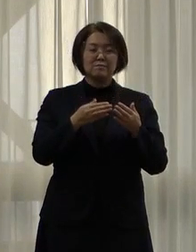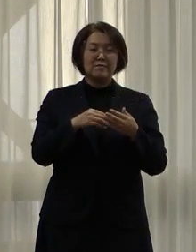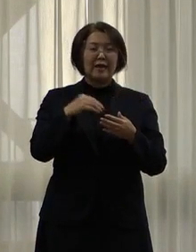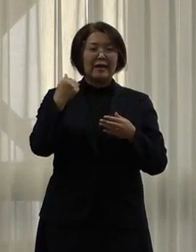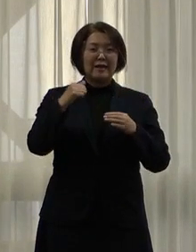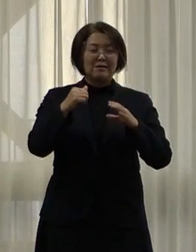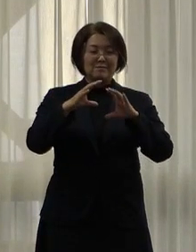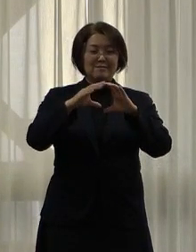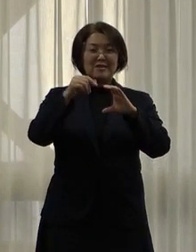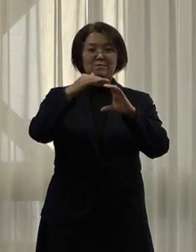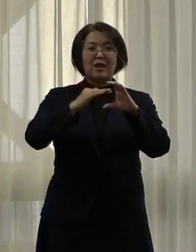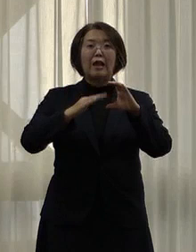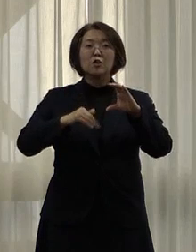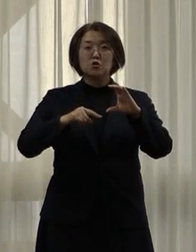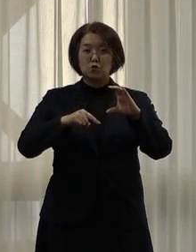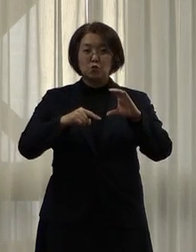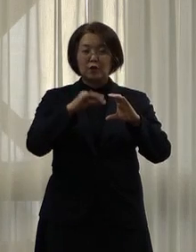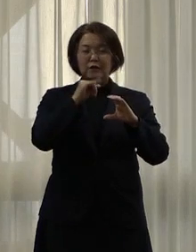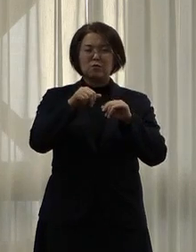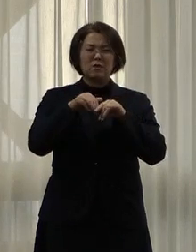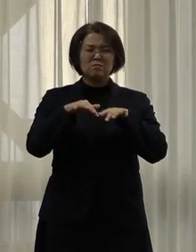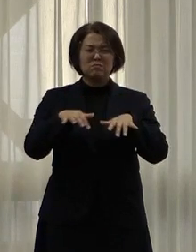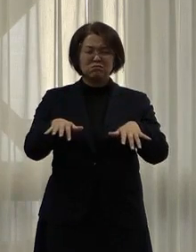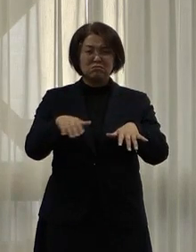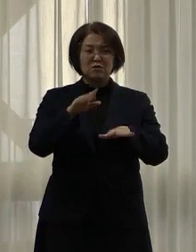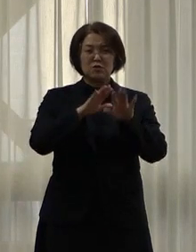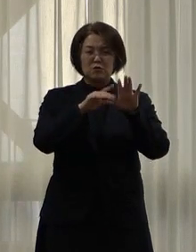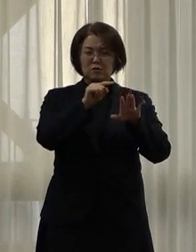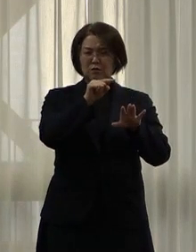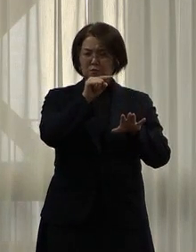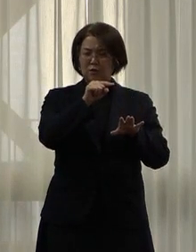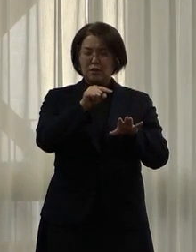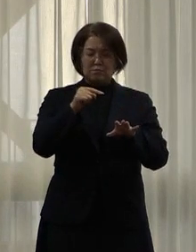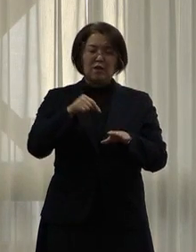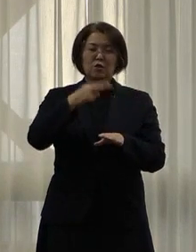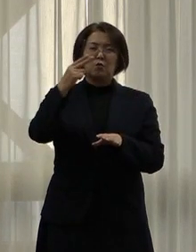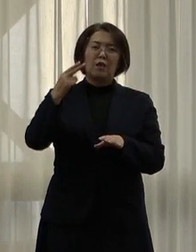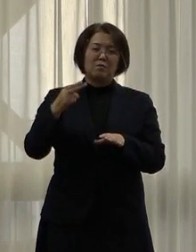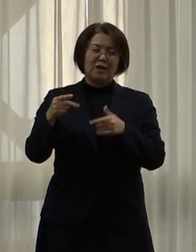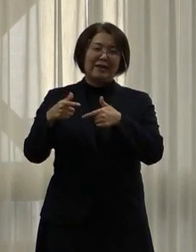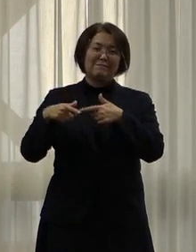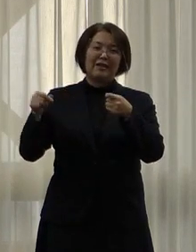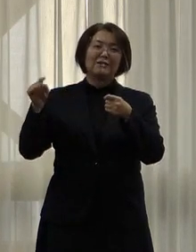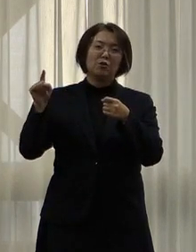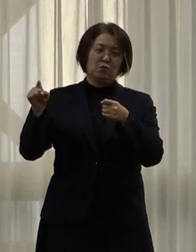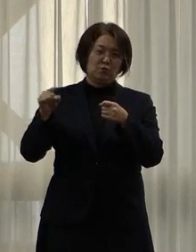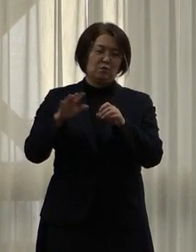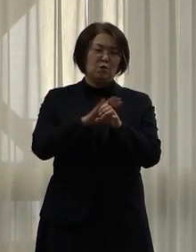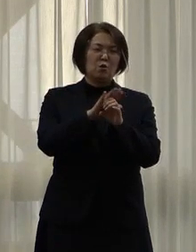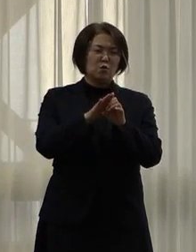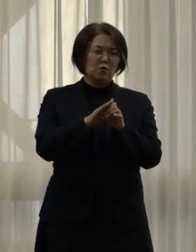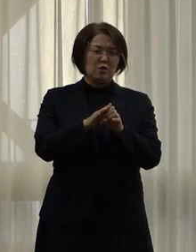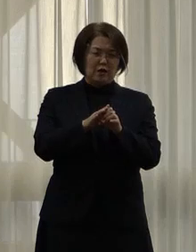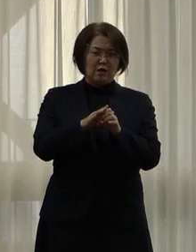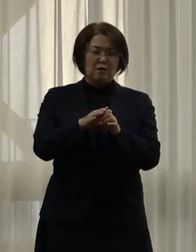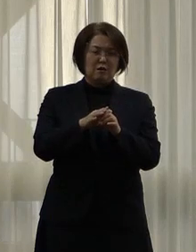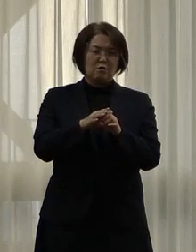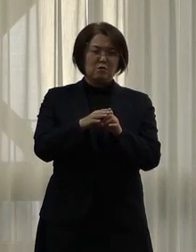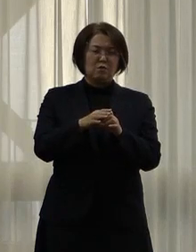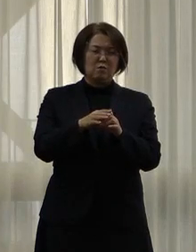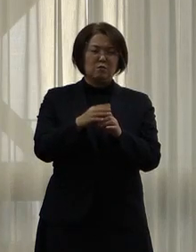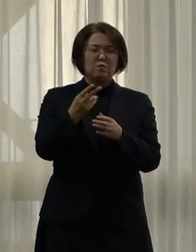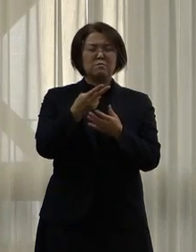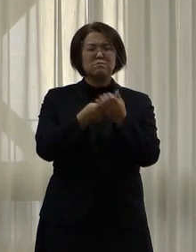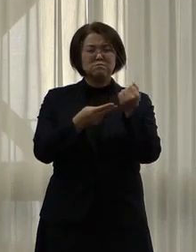でのインフルエンザの流行を見てですね、我が国でもまた本県でもコロナとのダブルの感